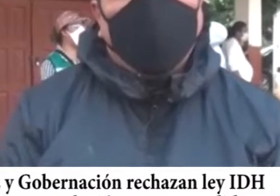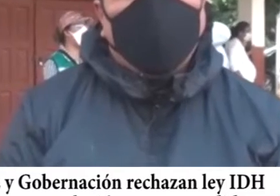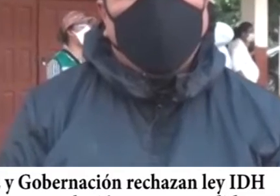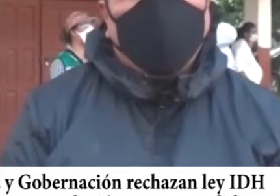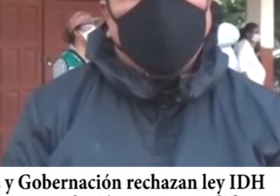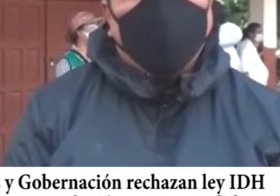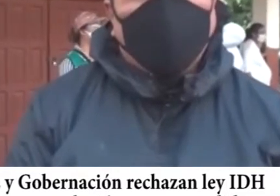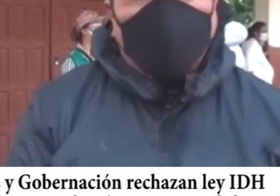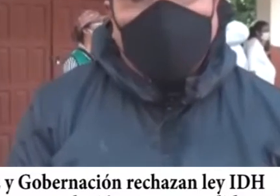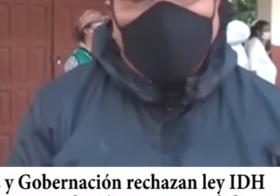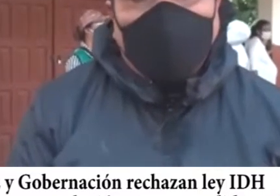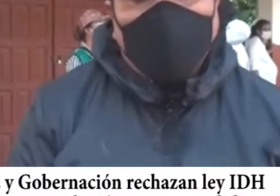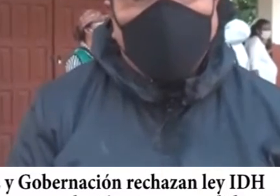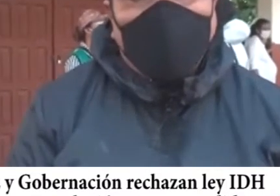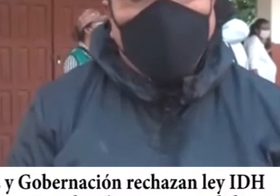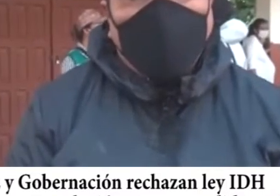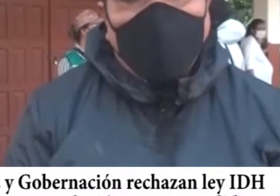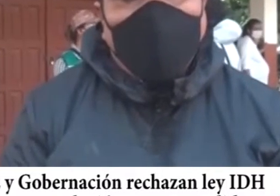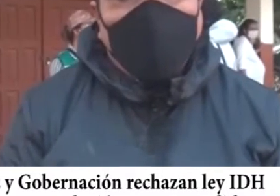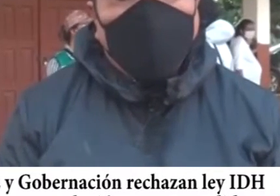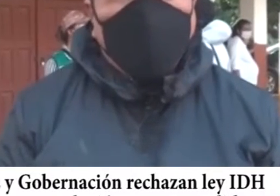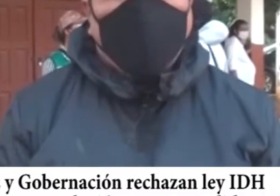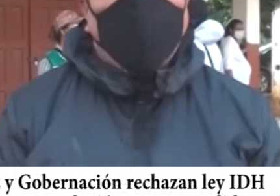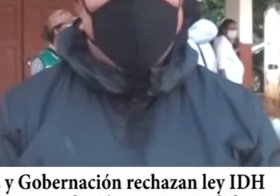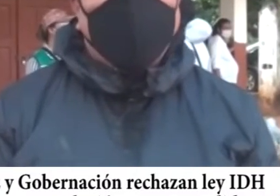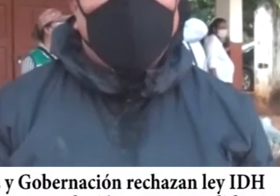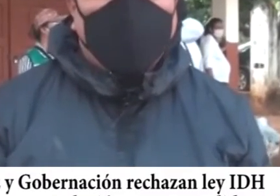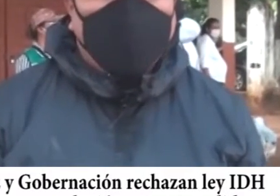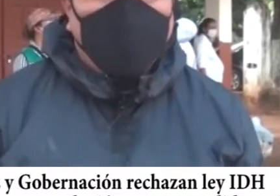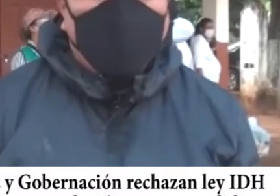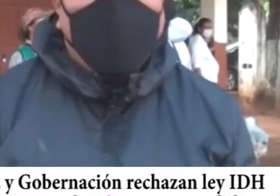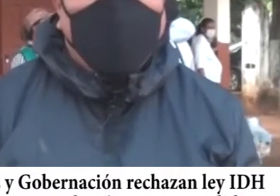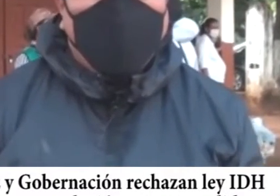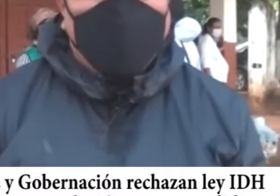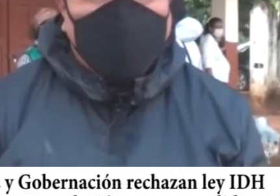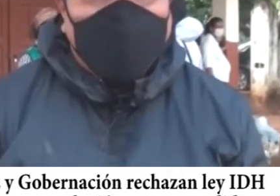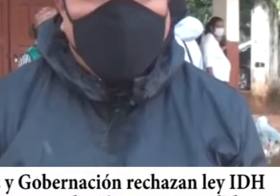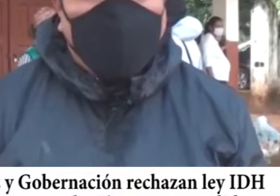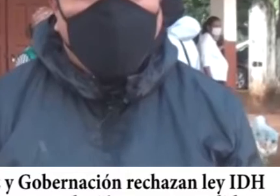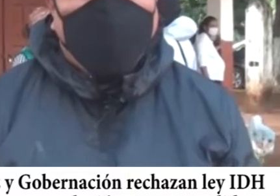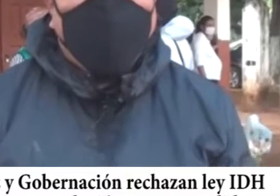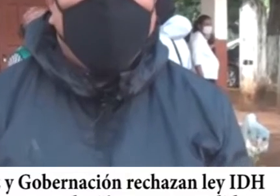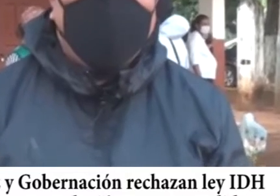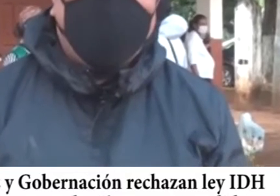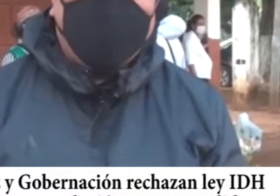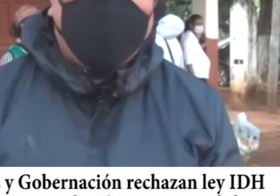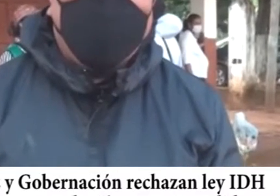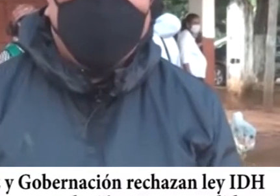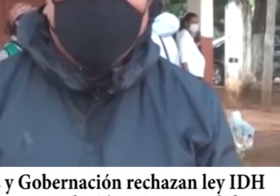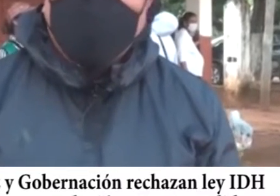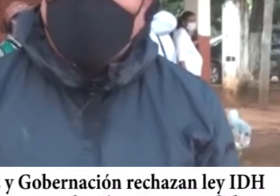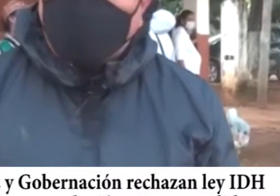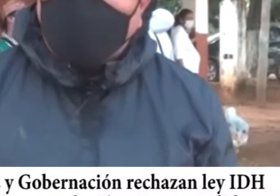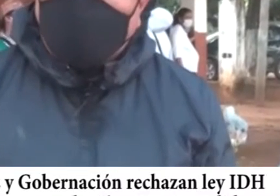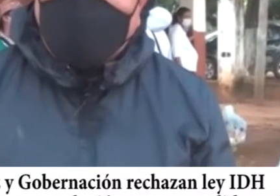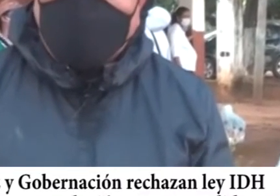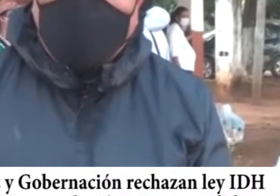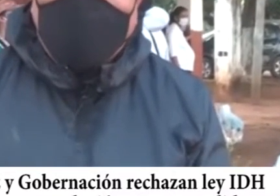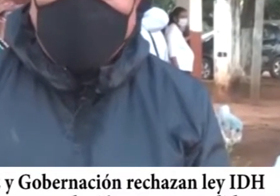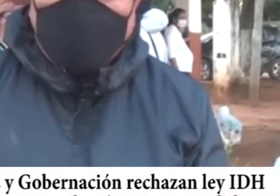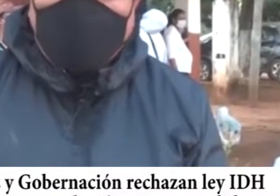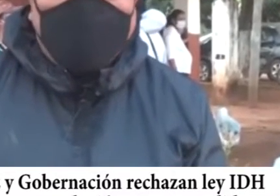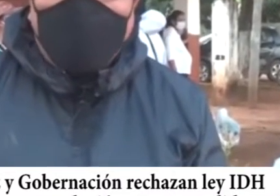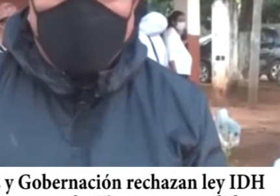¿no? Son más de 500 millones de dólares que puedan ser distribuidos a las universidades, gobernaciones y municipios. La verdad